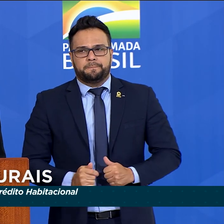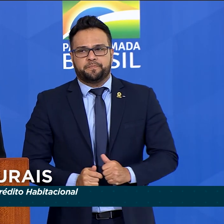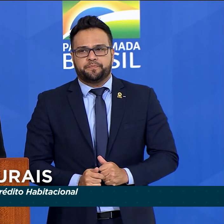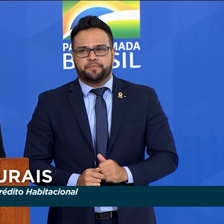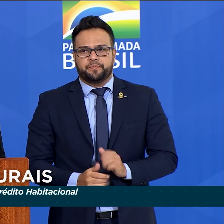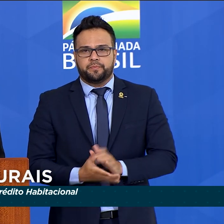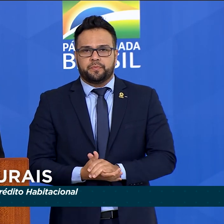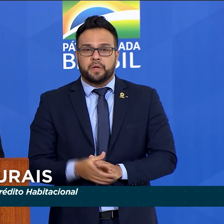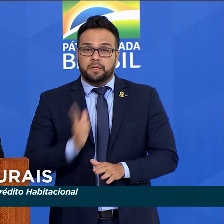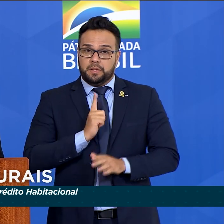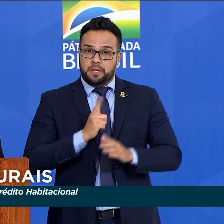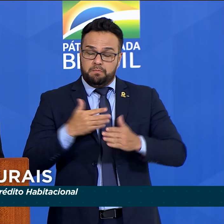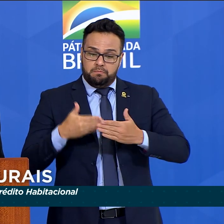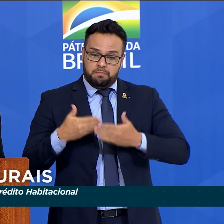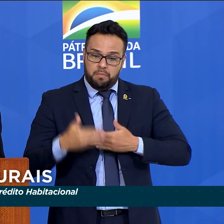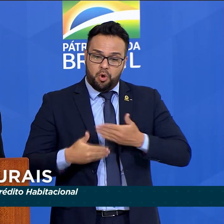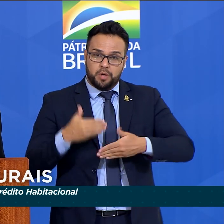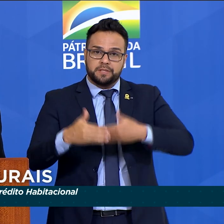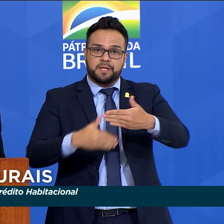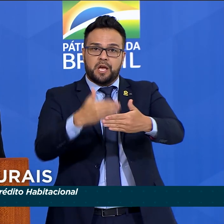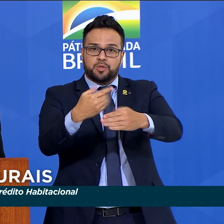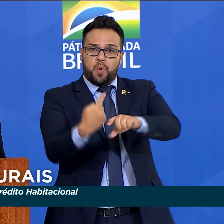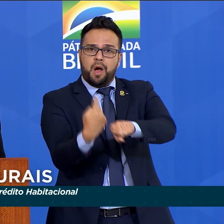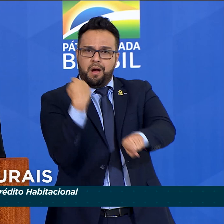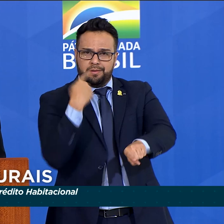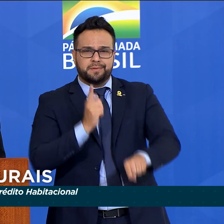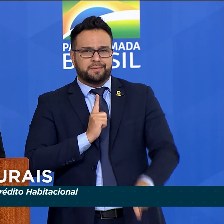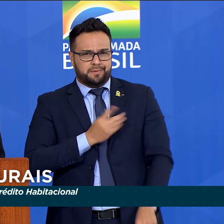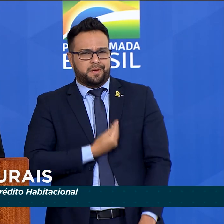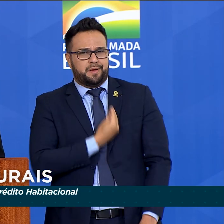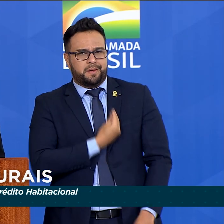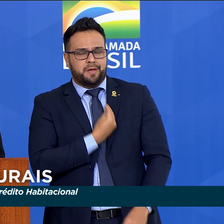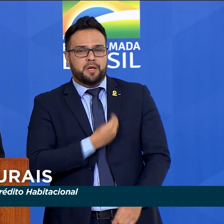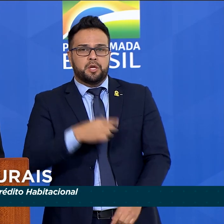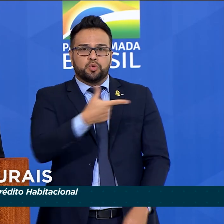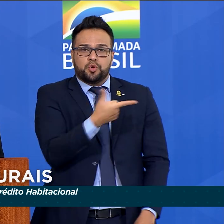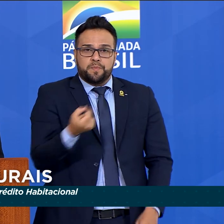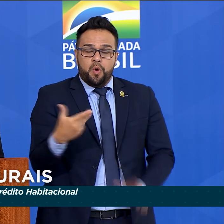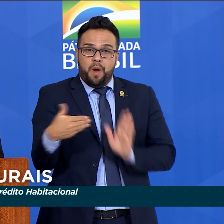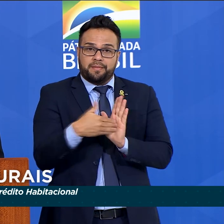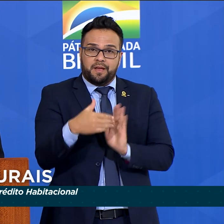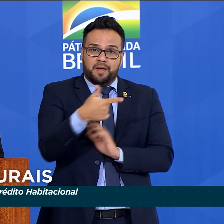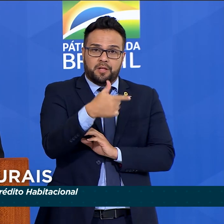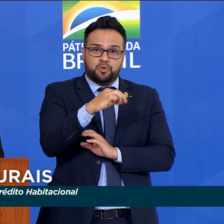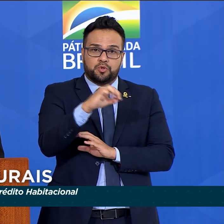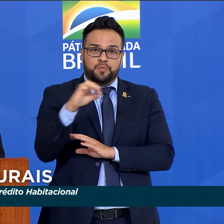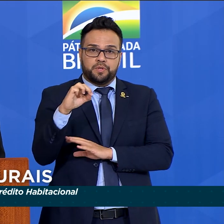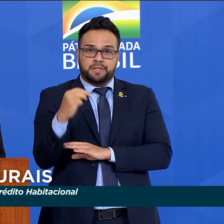Esse processo já existiu anteriormente, de 2000 até 2013, os créditos